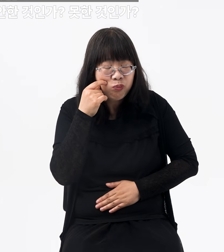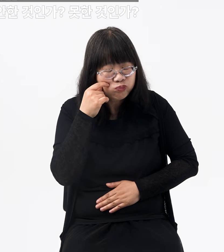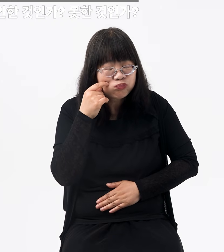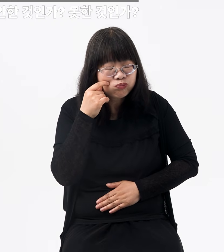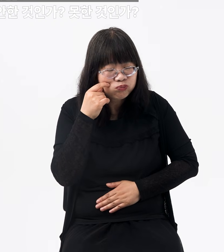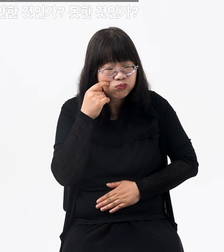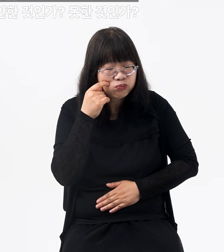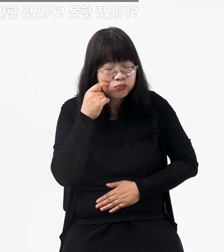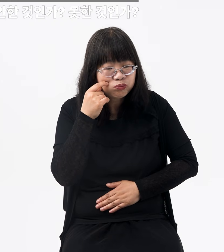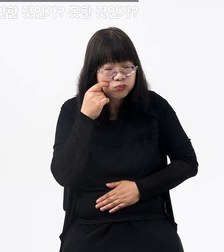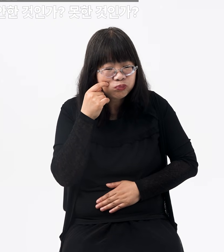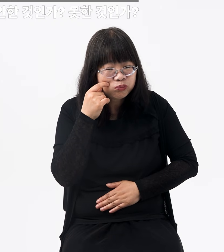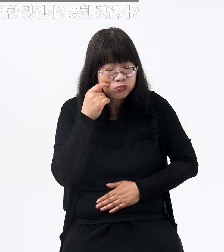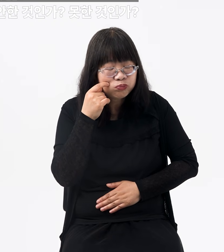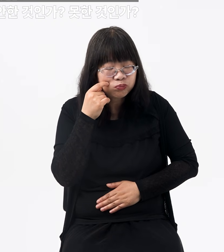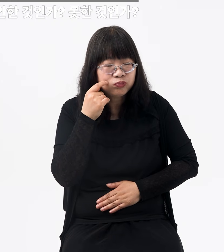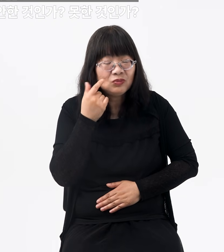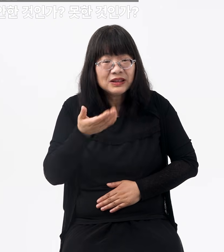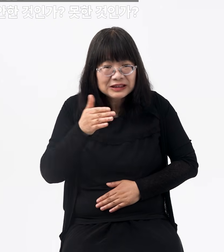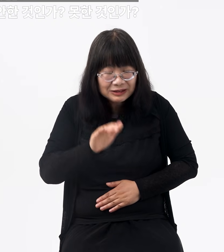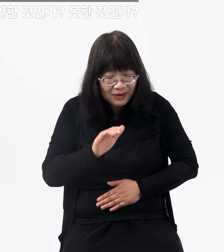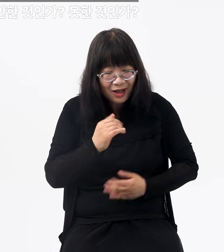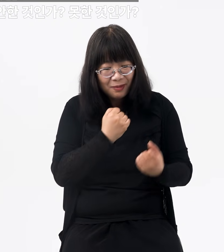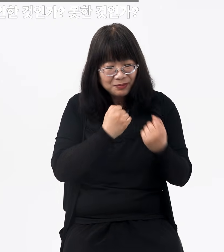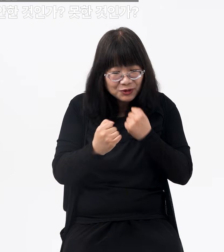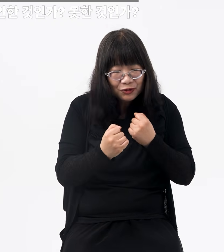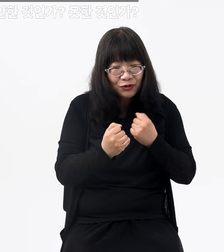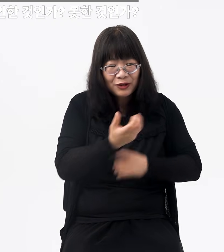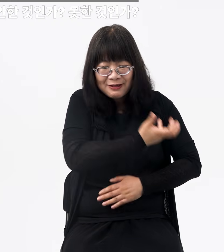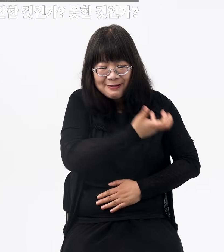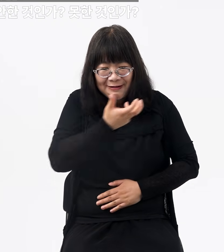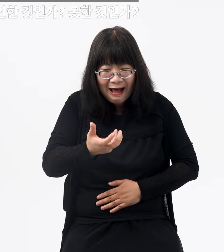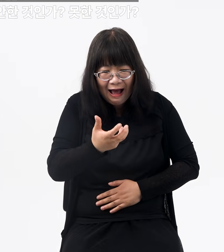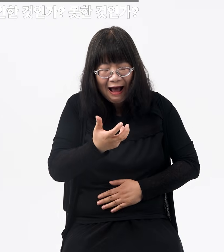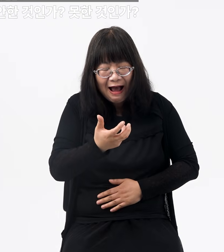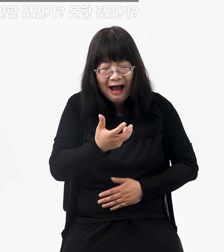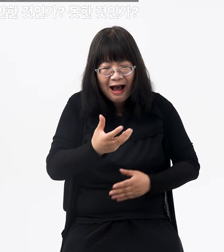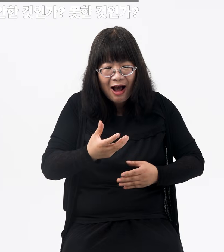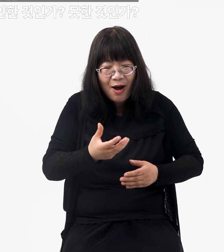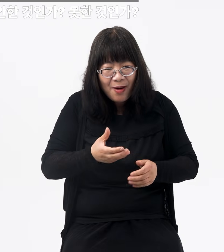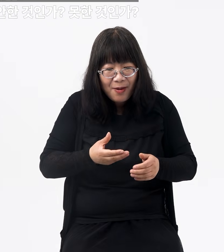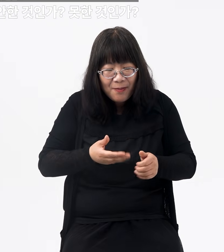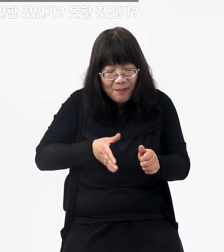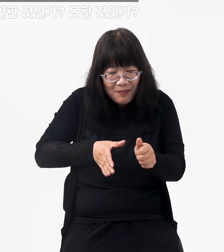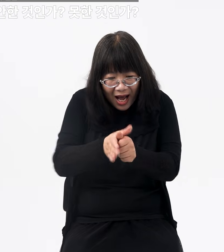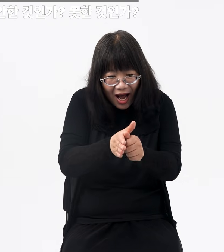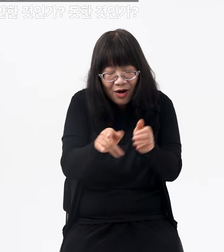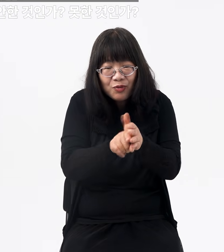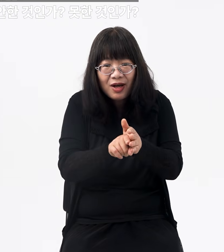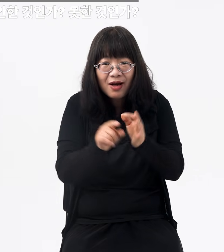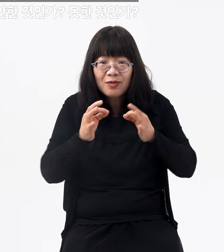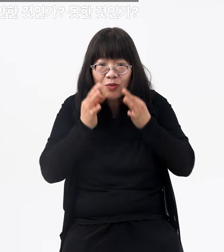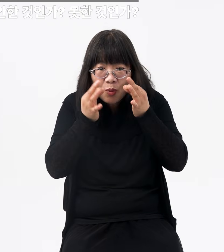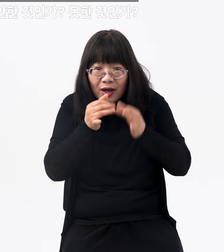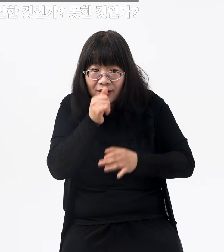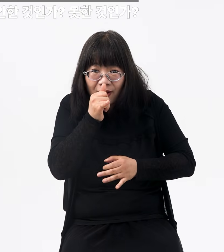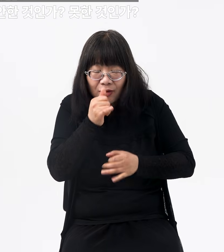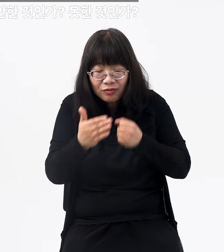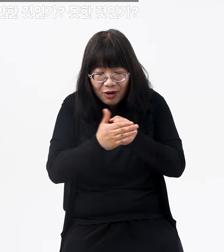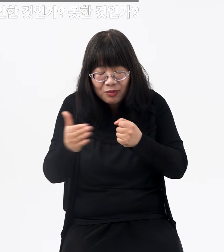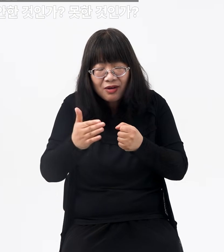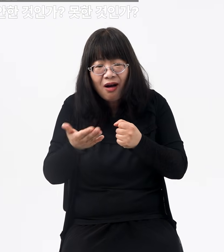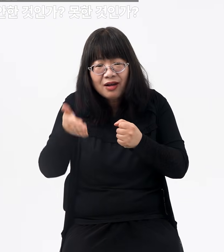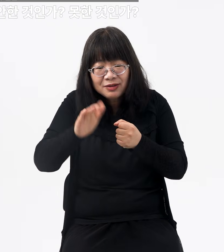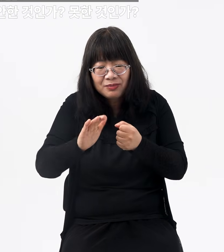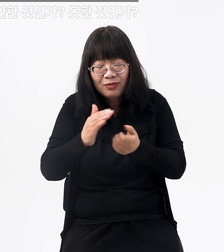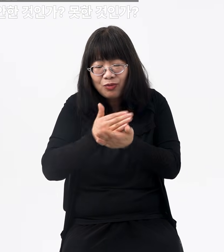그래도 발을 디뎠어요. 그러니까 쫓아내지 못했으니까 그 원주민들하고 어떻게 했겠습니까?